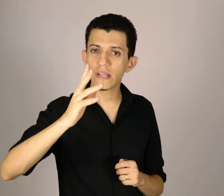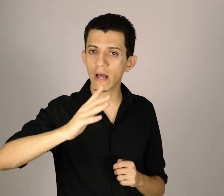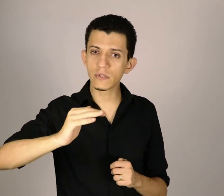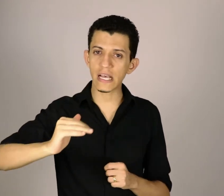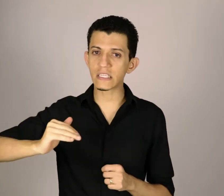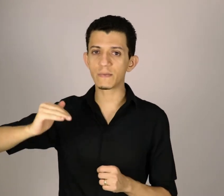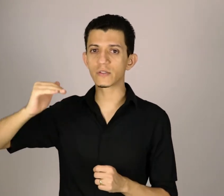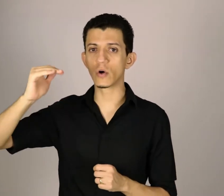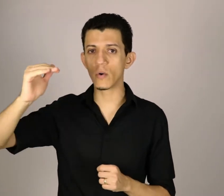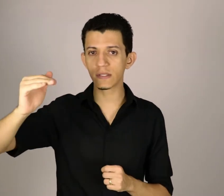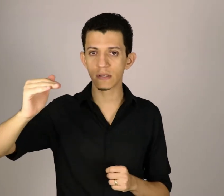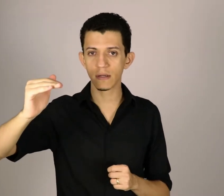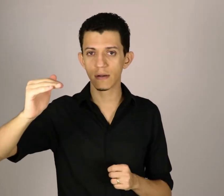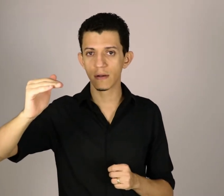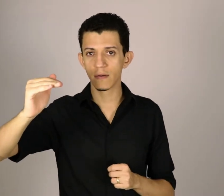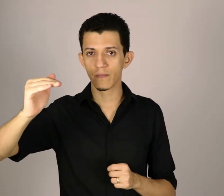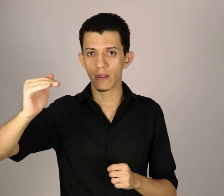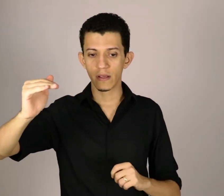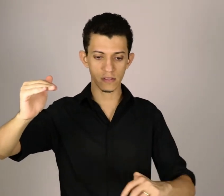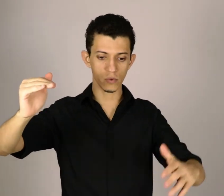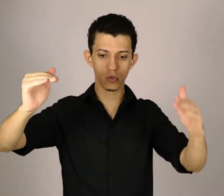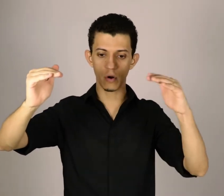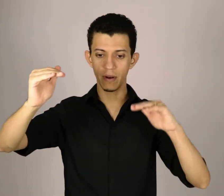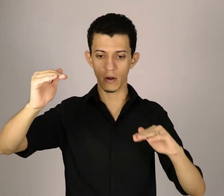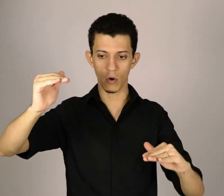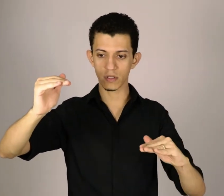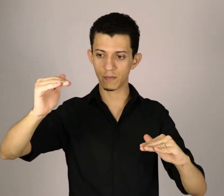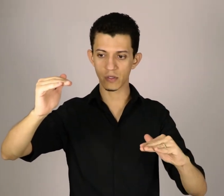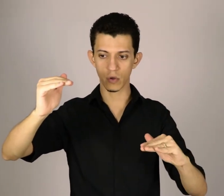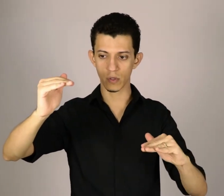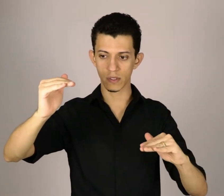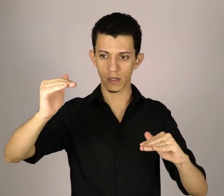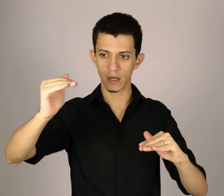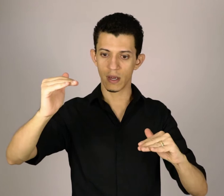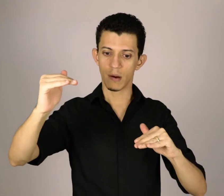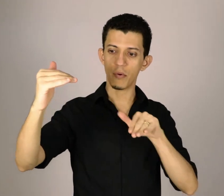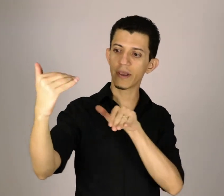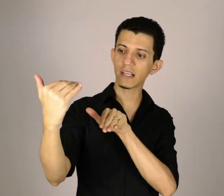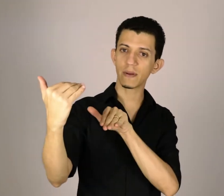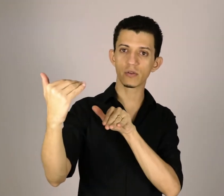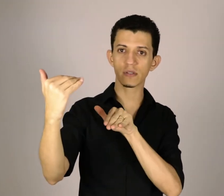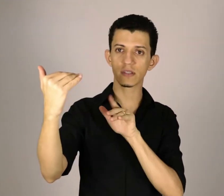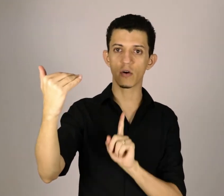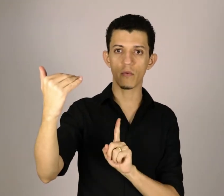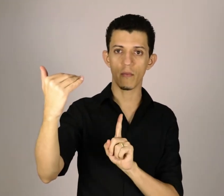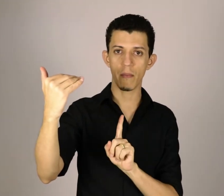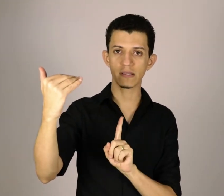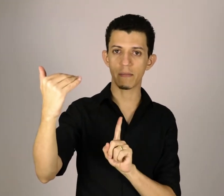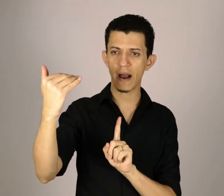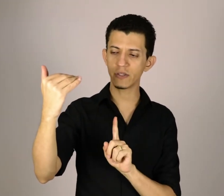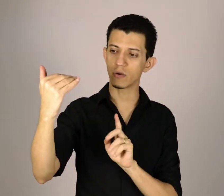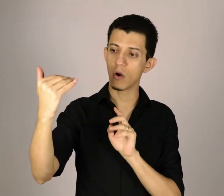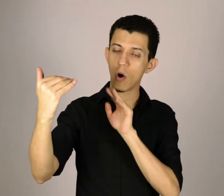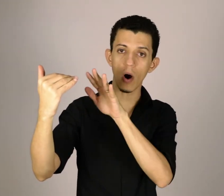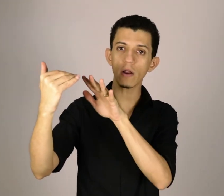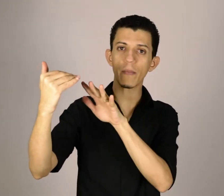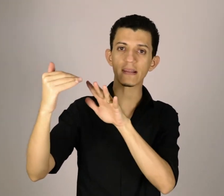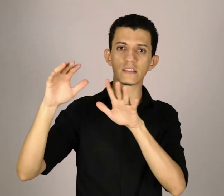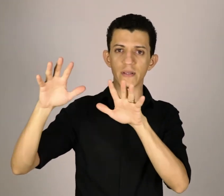consideramos que essas pessoas estão sobre outras pessoas? Por que as pessoas que estão mais abaixo olham para essas